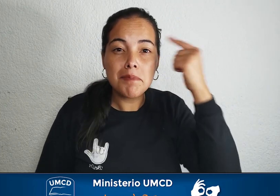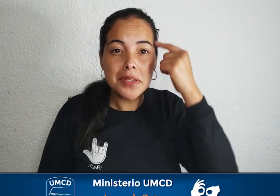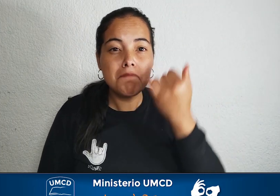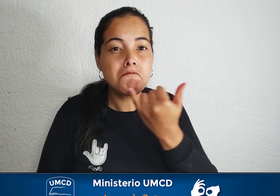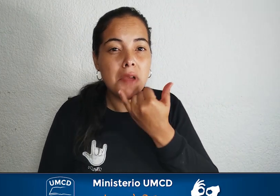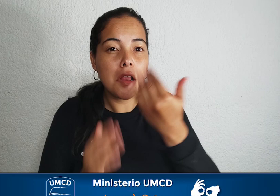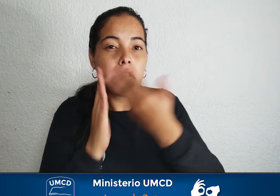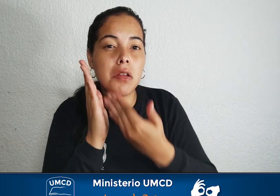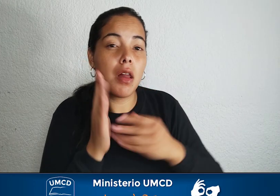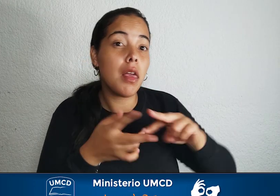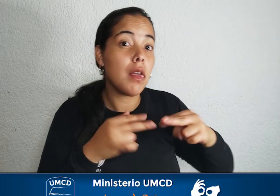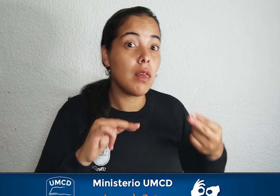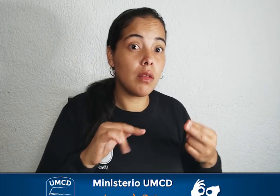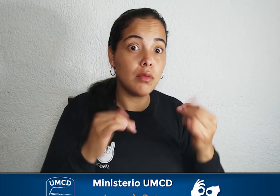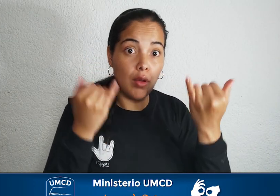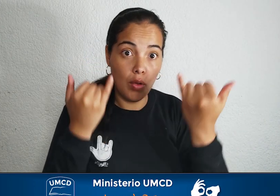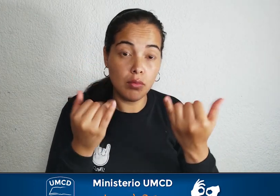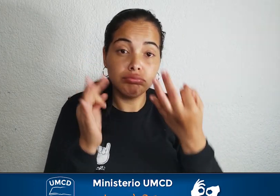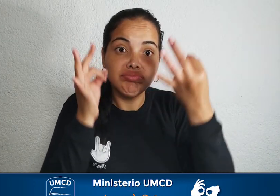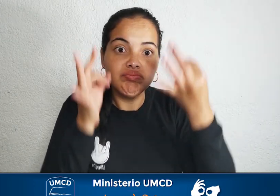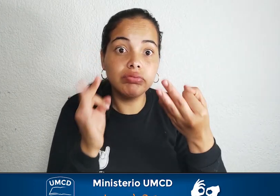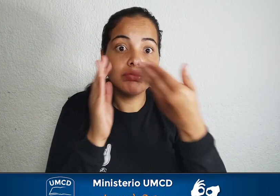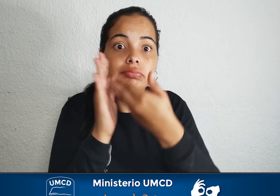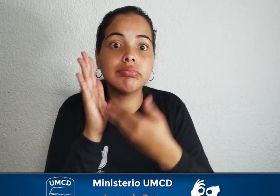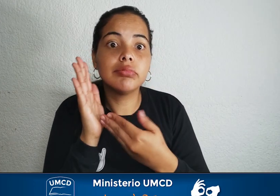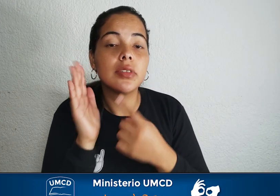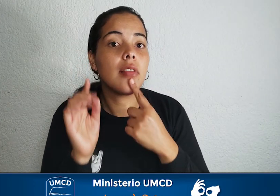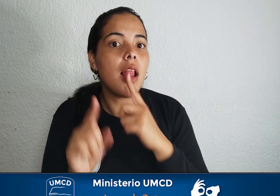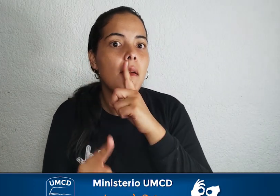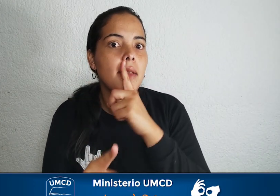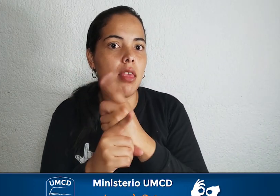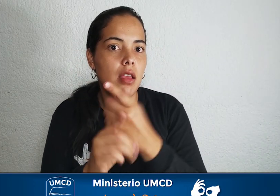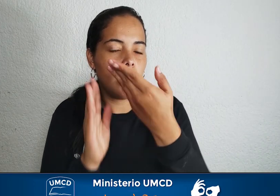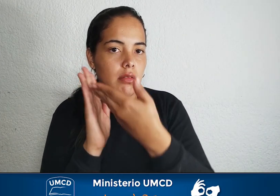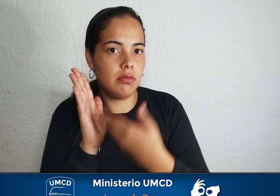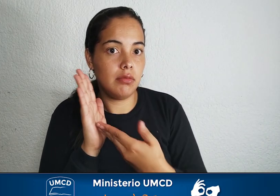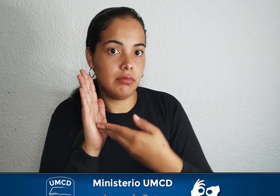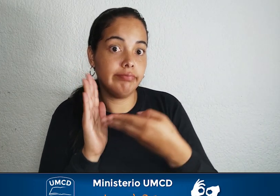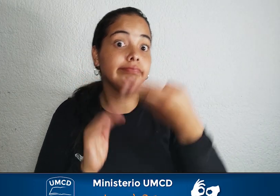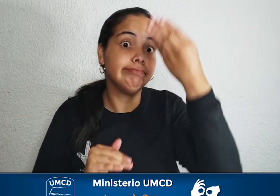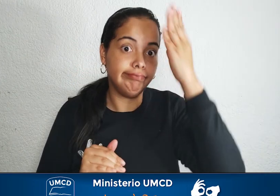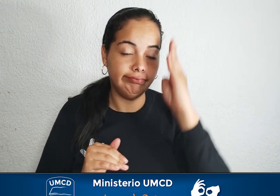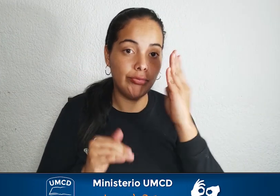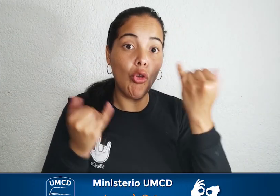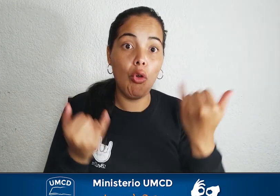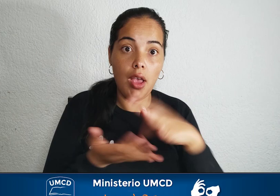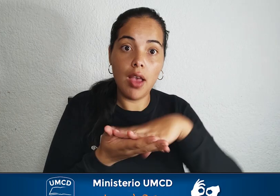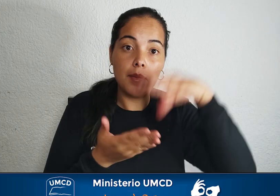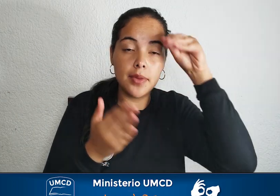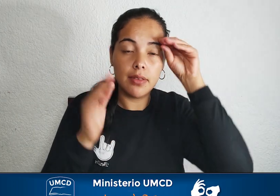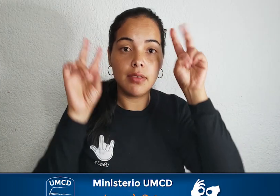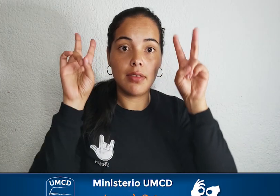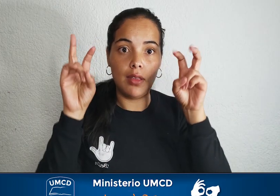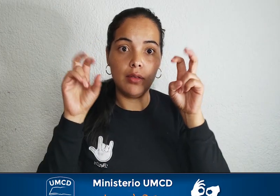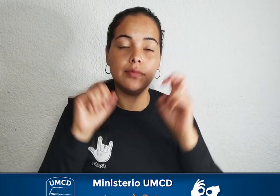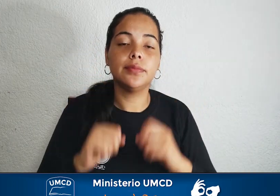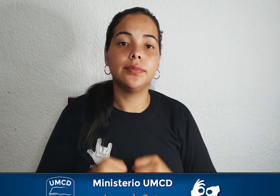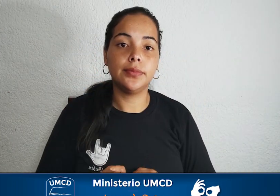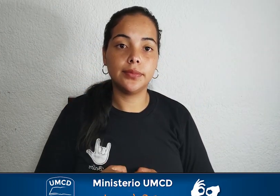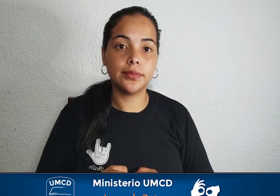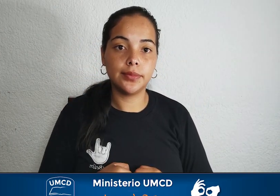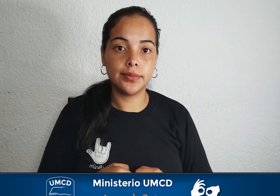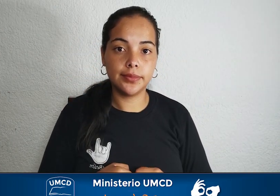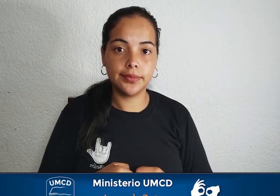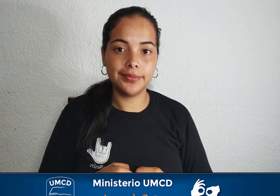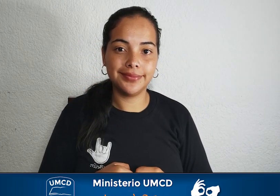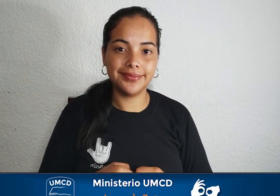ciertas enseñanzas son inapropiadas cuando se enfrentan a la verdad de la palabra de Dios. Es la lección de hoy día en Un Momento